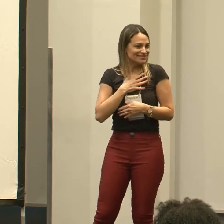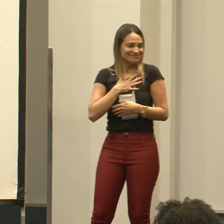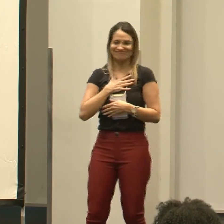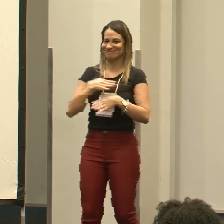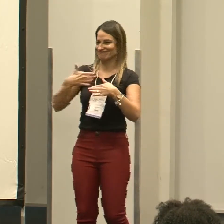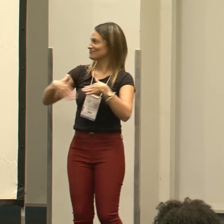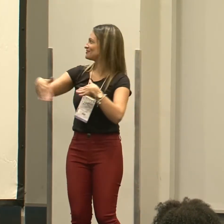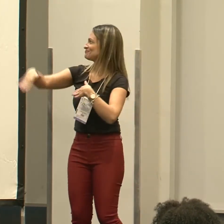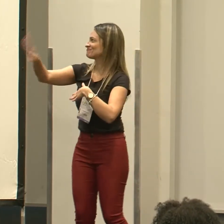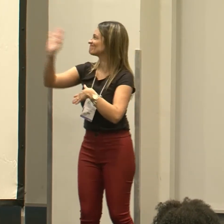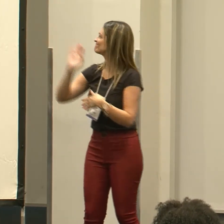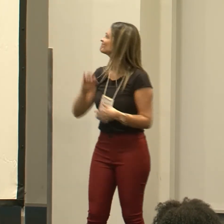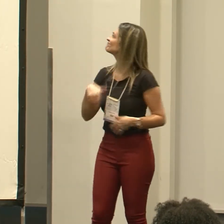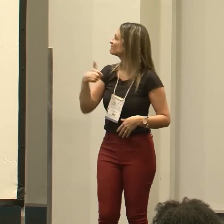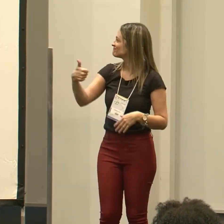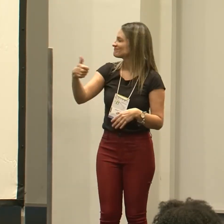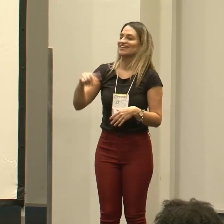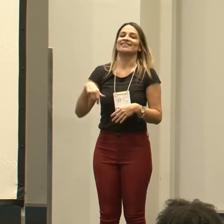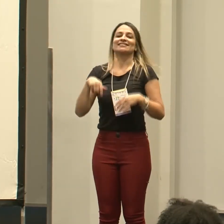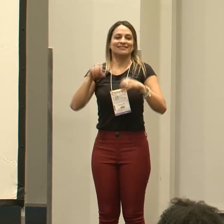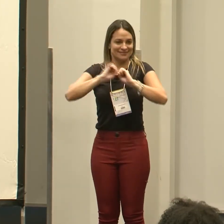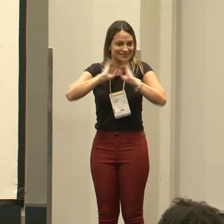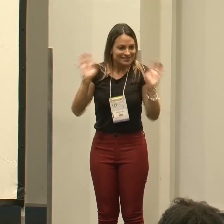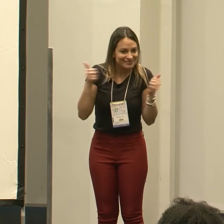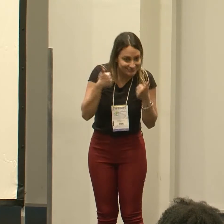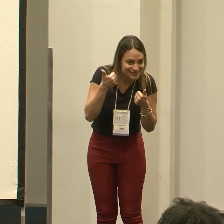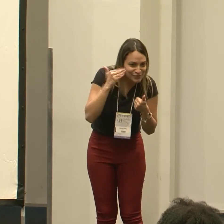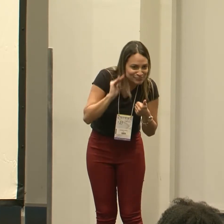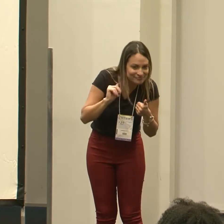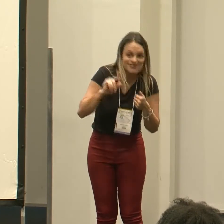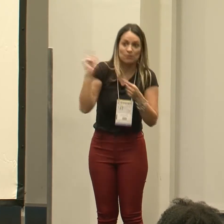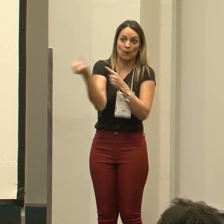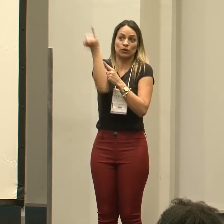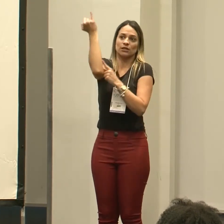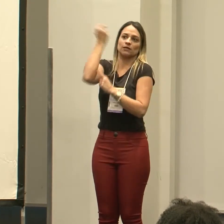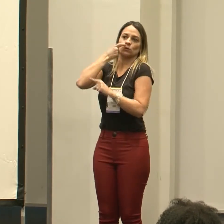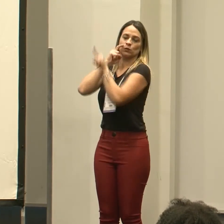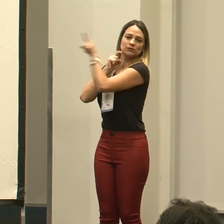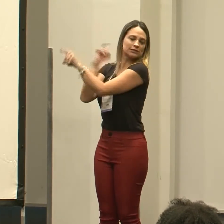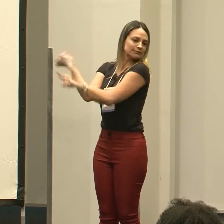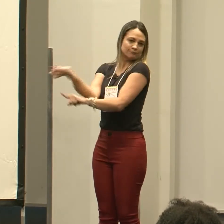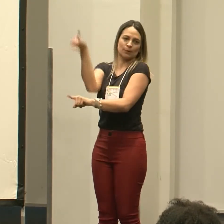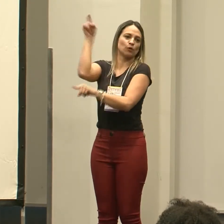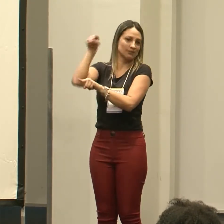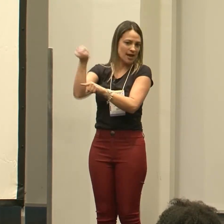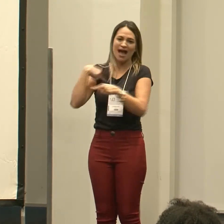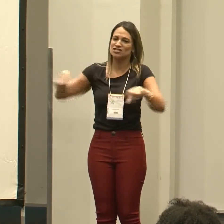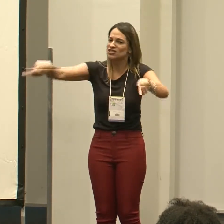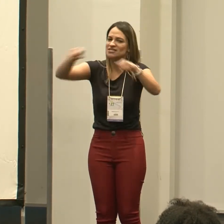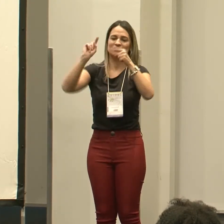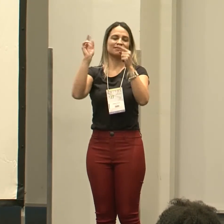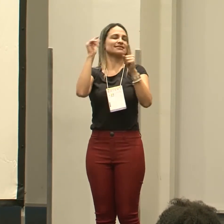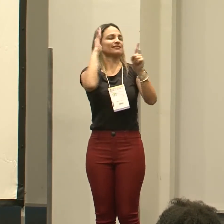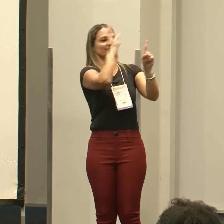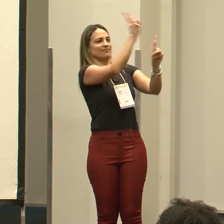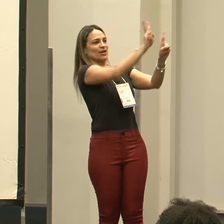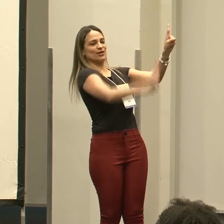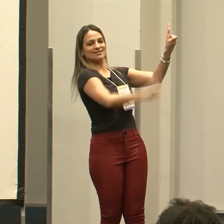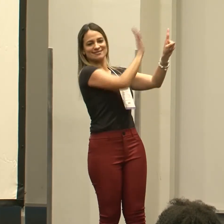Nossa, já falta só 20 minutos, tem tanta coisa para falar. 5 minutos, mas deu para entender a importância? A gente